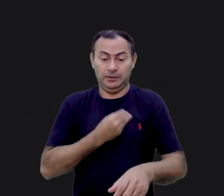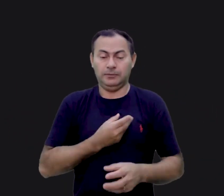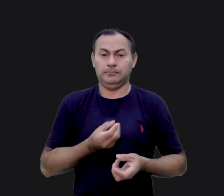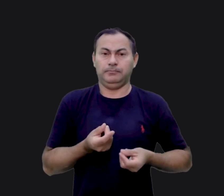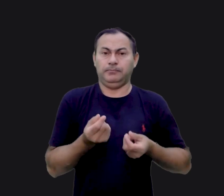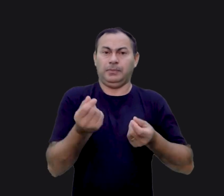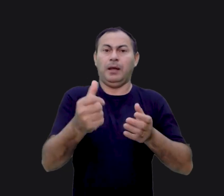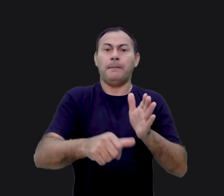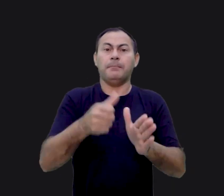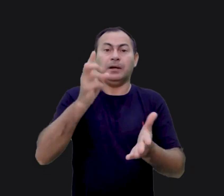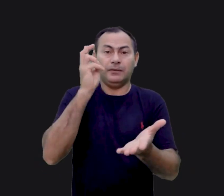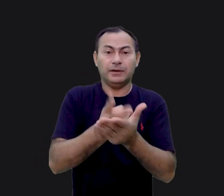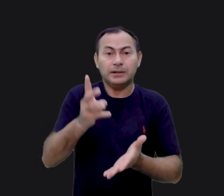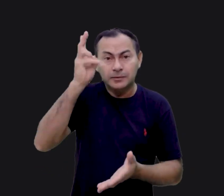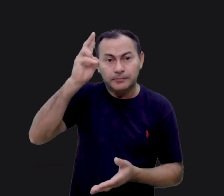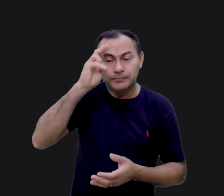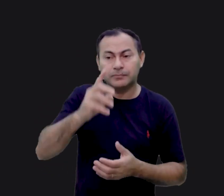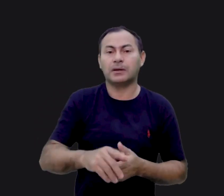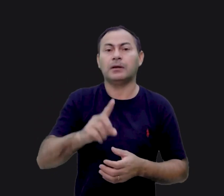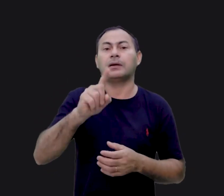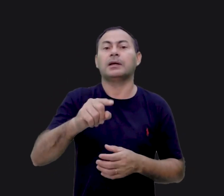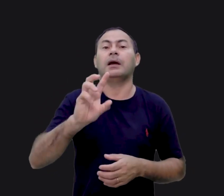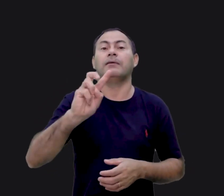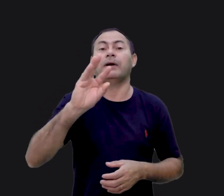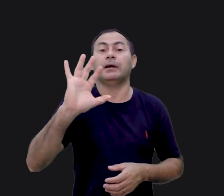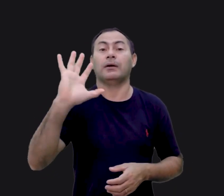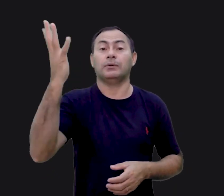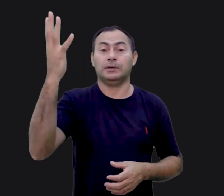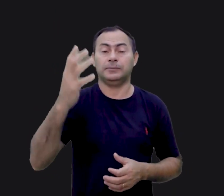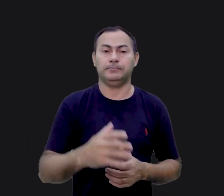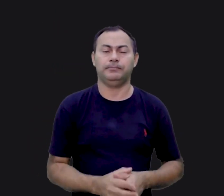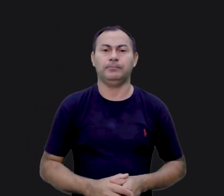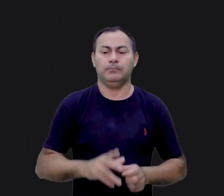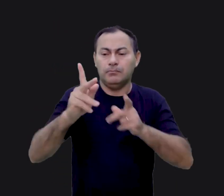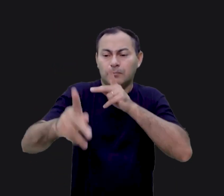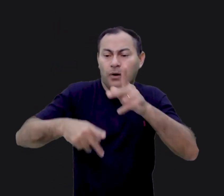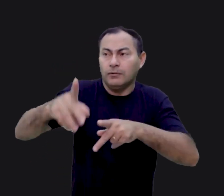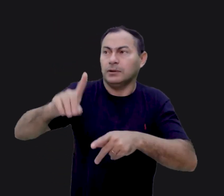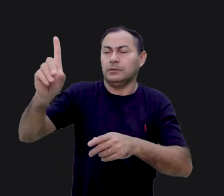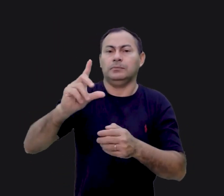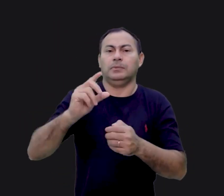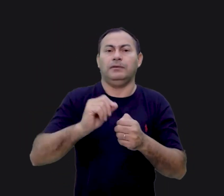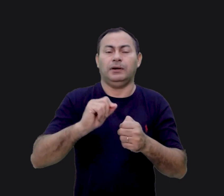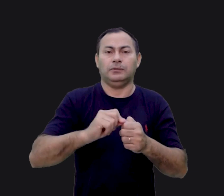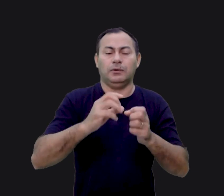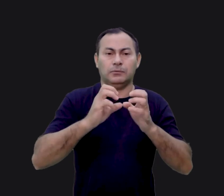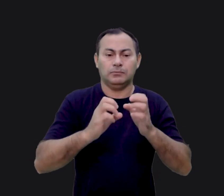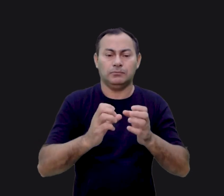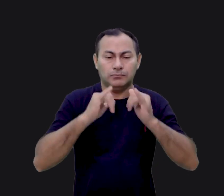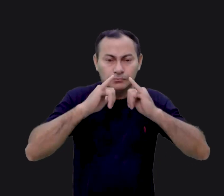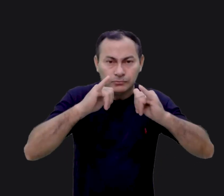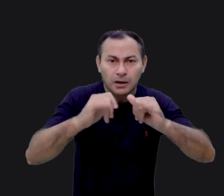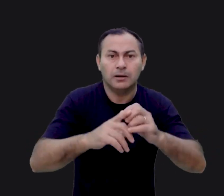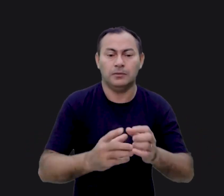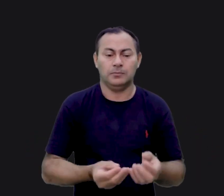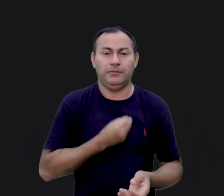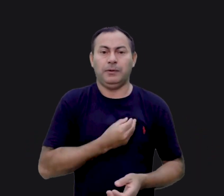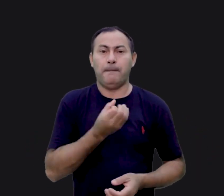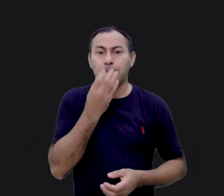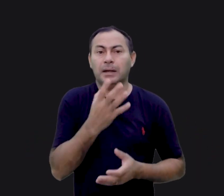vivemos será a primeira vez na história que isso acontecerá o povo de Deus não faço uma obra quando está Próspero vivendo